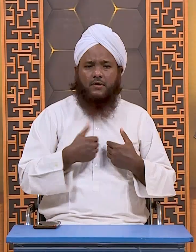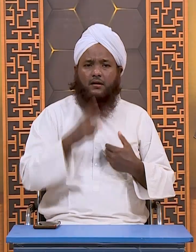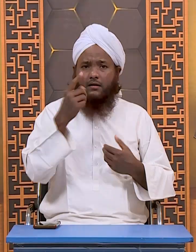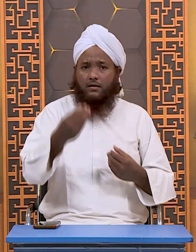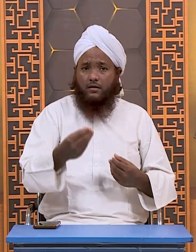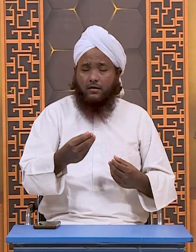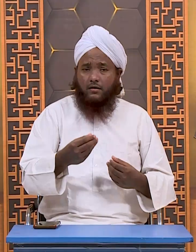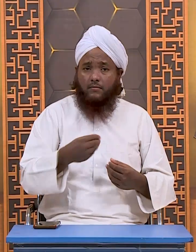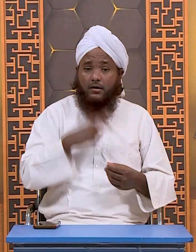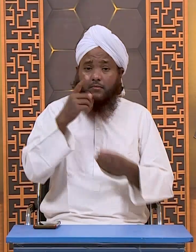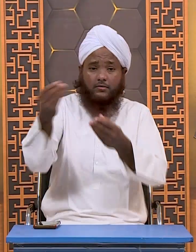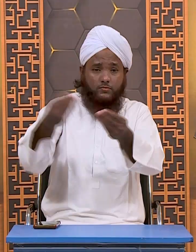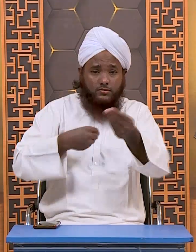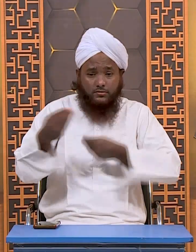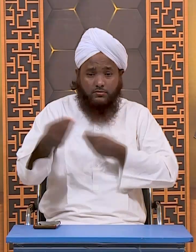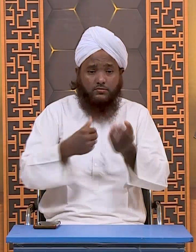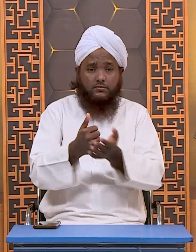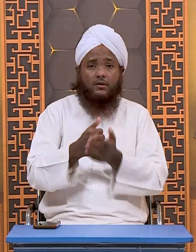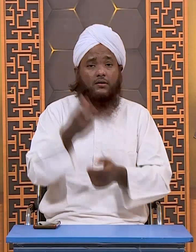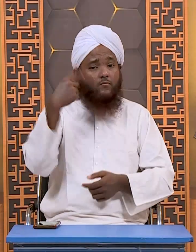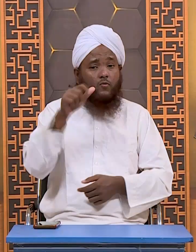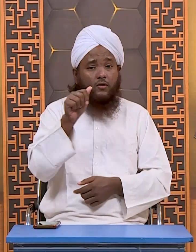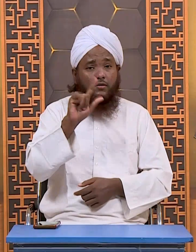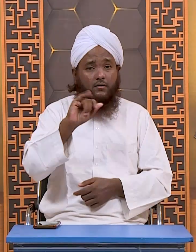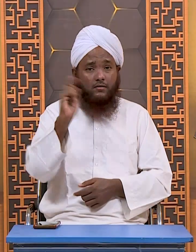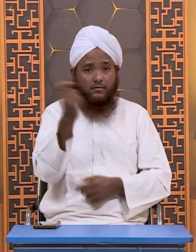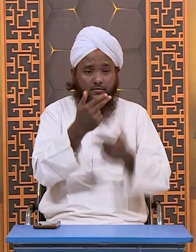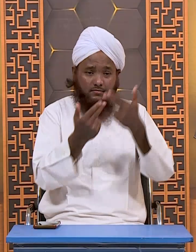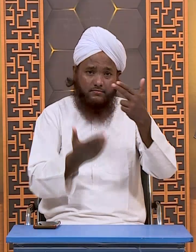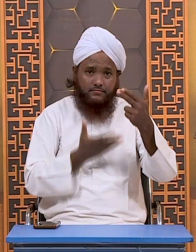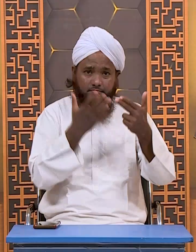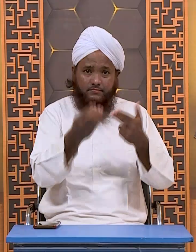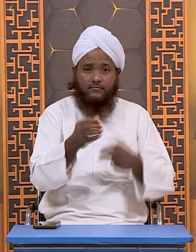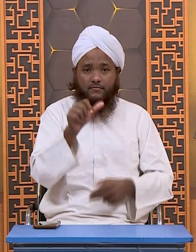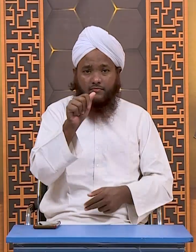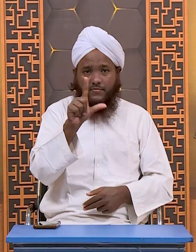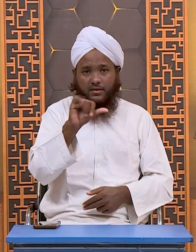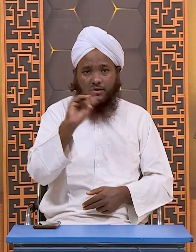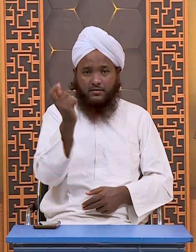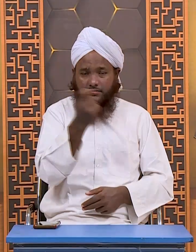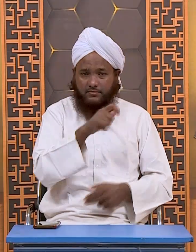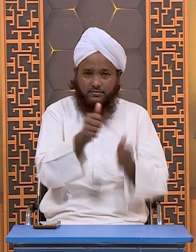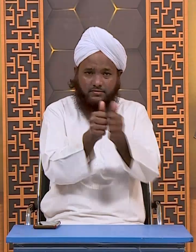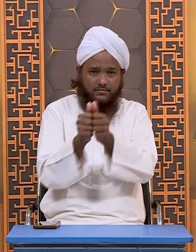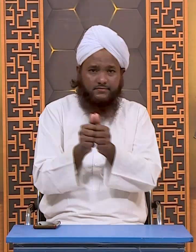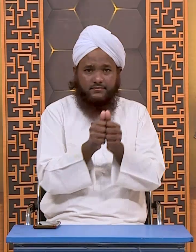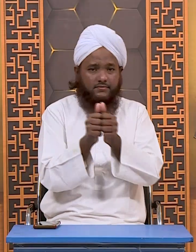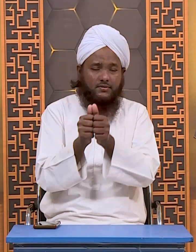ہے. مجھے مولا علی رضی اللہ تعالیٰ عنہ کا ایک واقعہ یاد آتا ہے کہ مولا علی شیر خدا کرم اللہ تعالی وجہہ الکریم